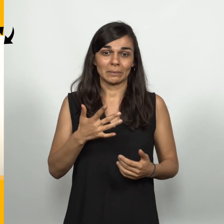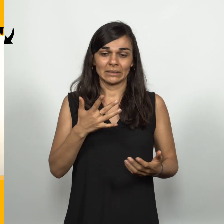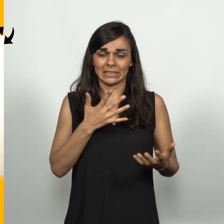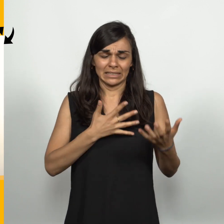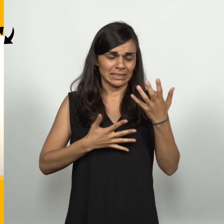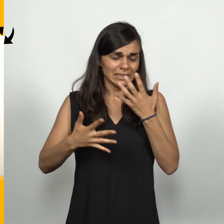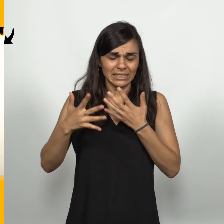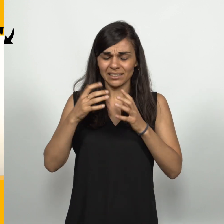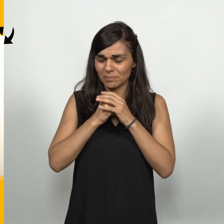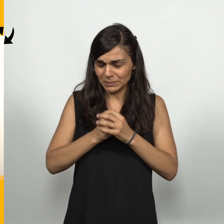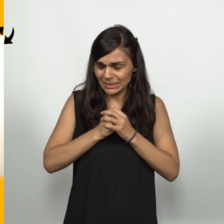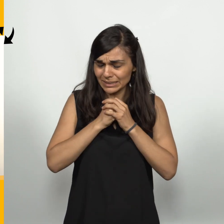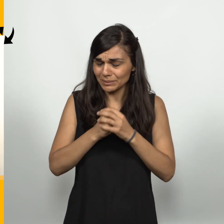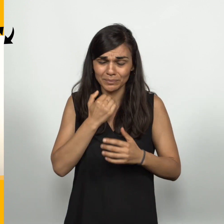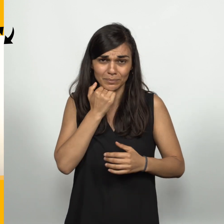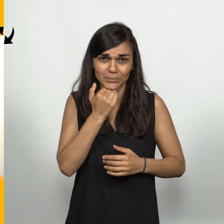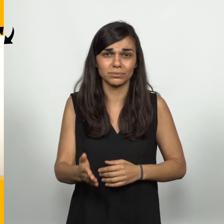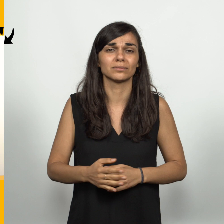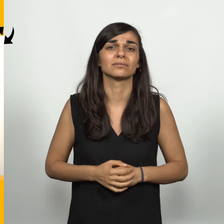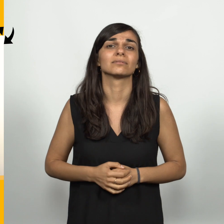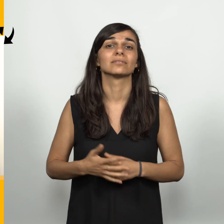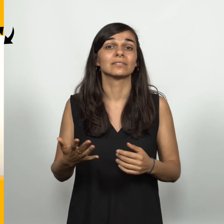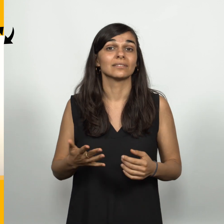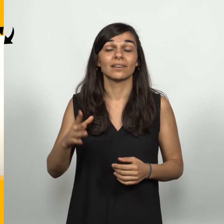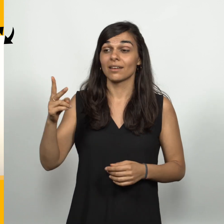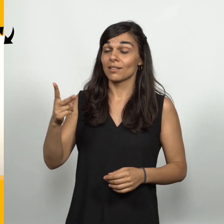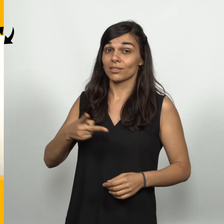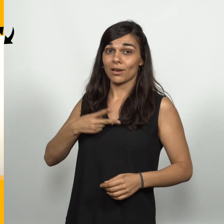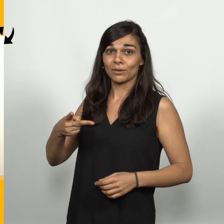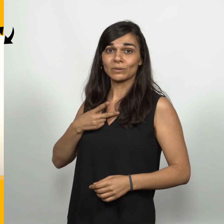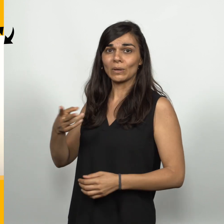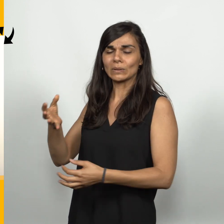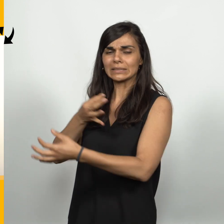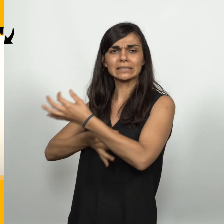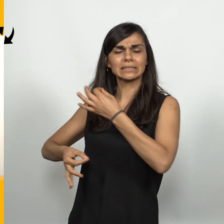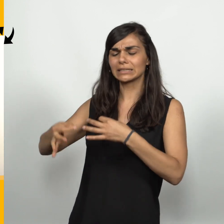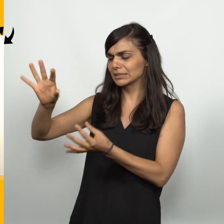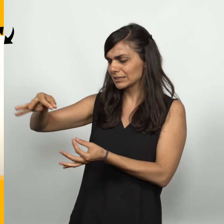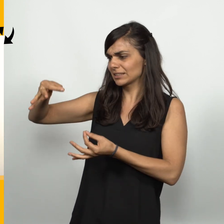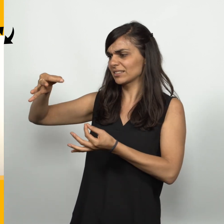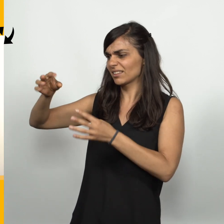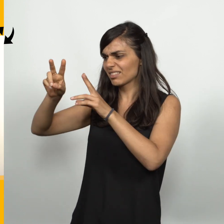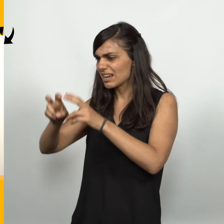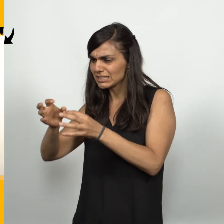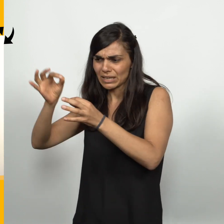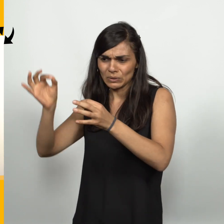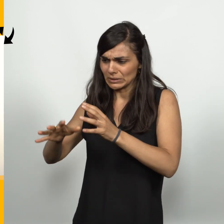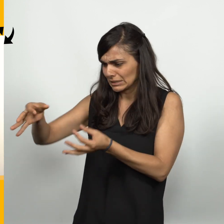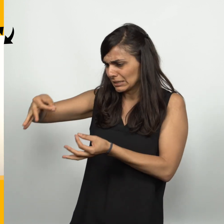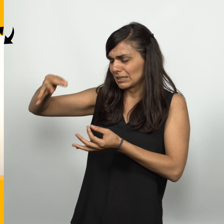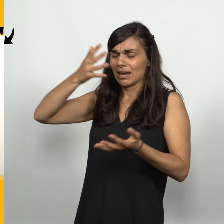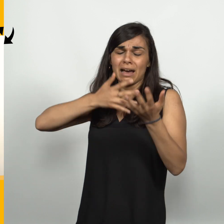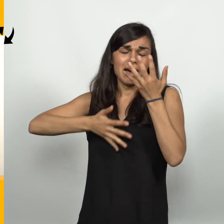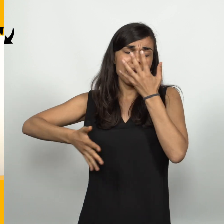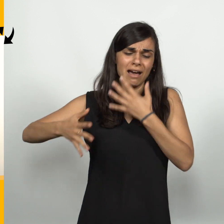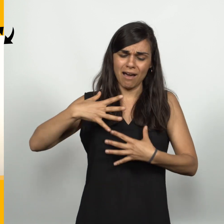semblait difficile de prier certains jours. Les diagnostics des médecins, les analyses me submergeaient. Je vivais une véritable tempête